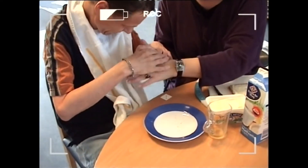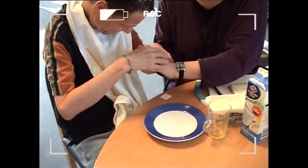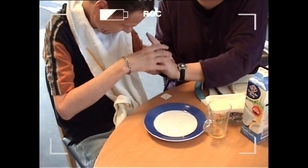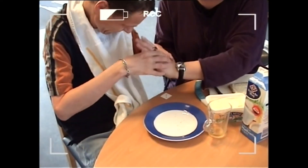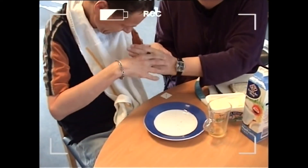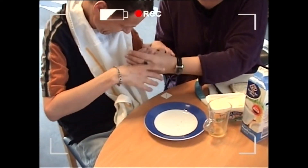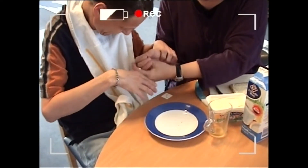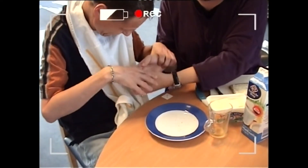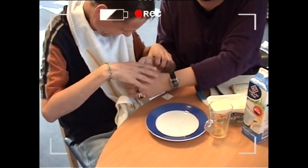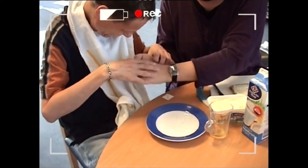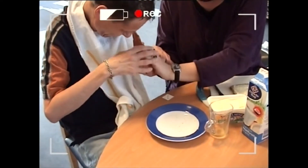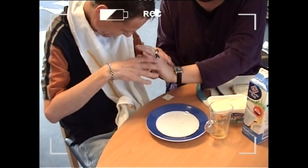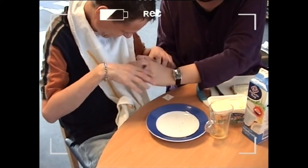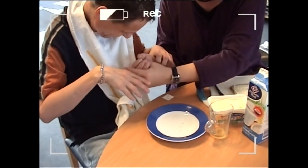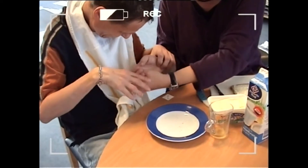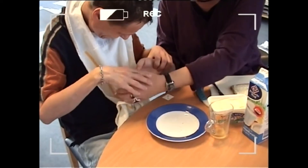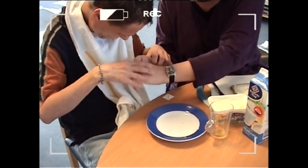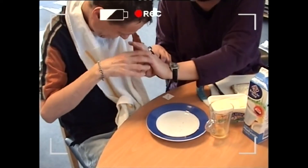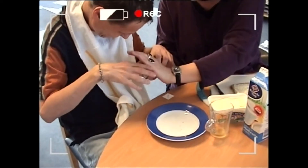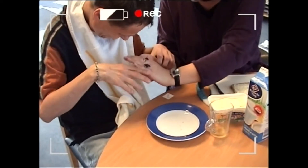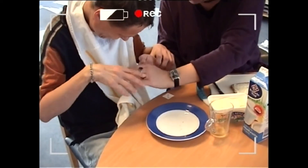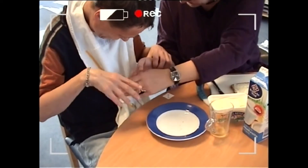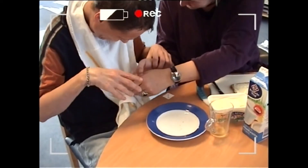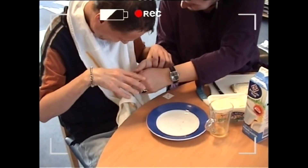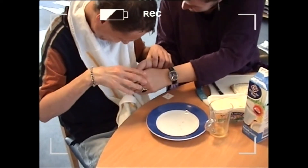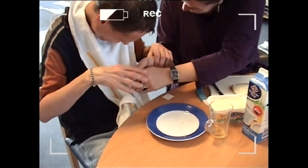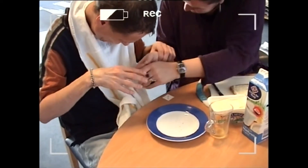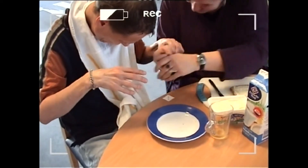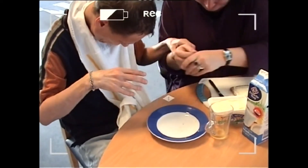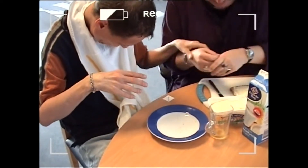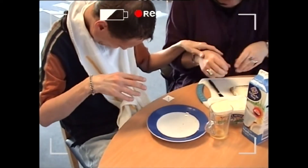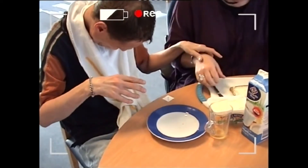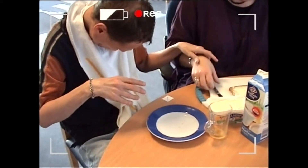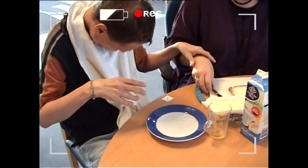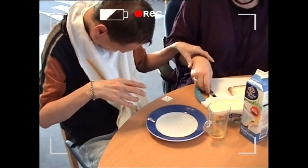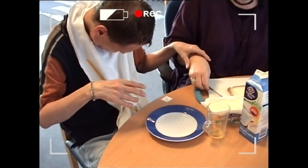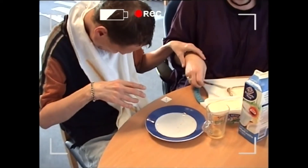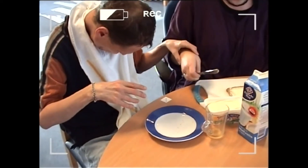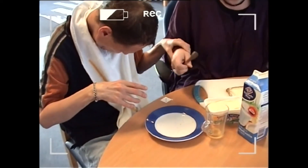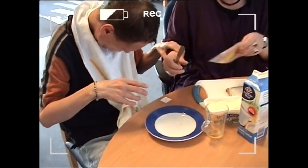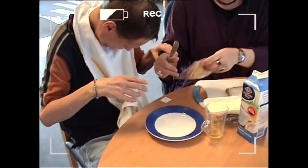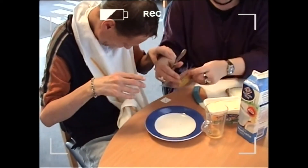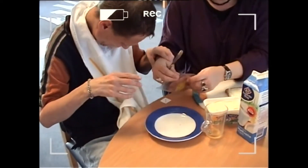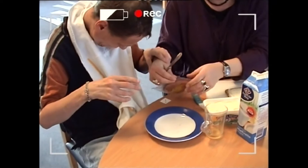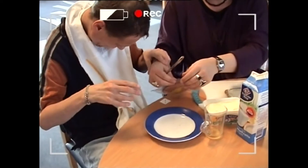Ron is een man van 40 jaar die door een rubella-infectie tijdens de zwangerschap en een vroeggeboorte doofblind en verstandelijk beperkt